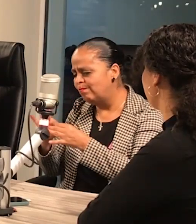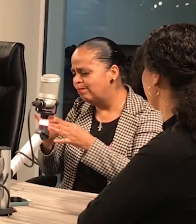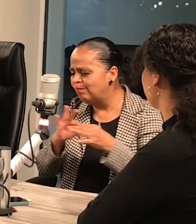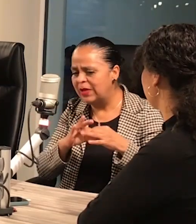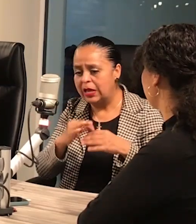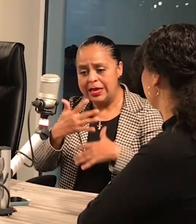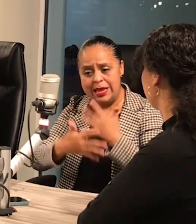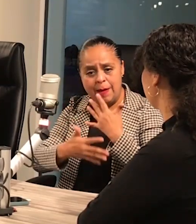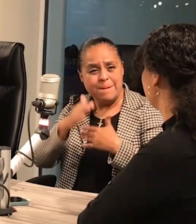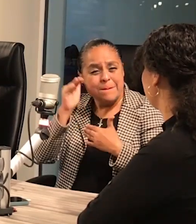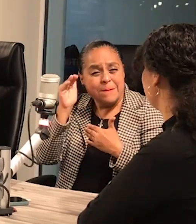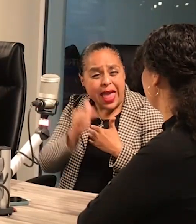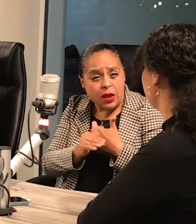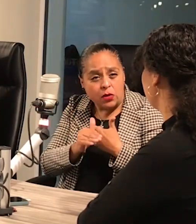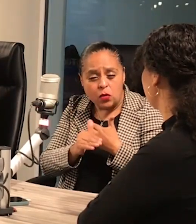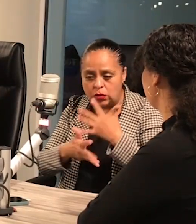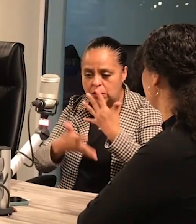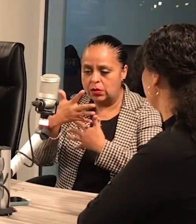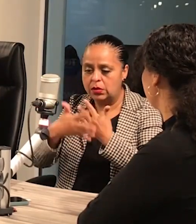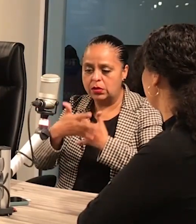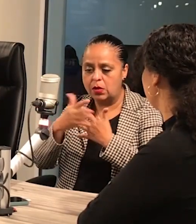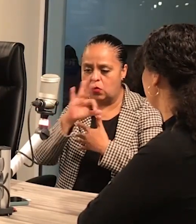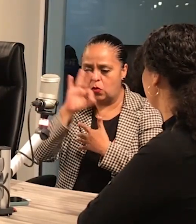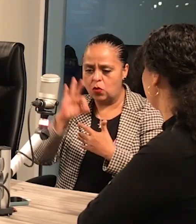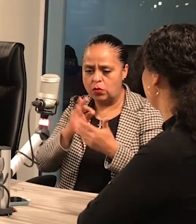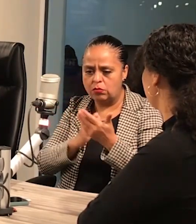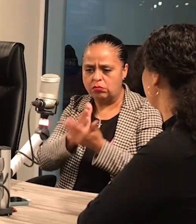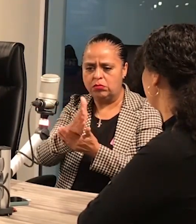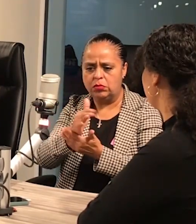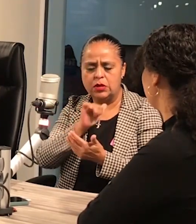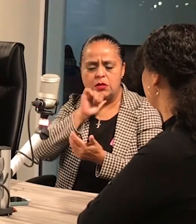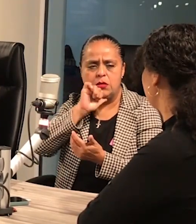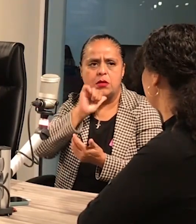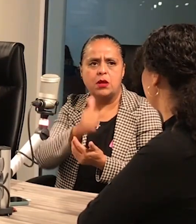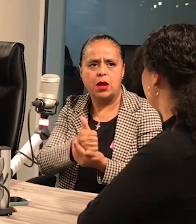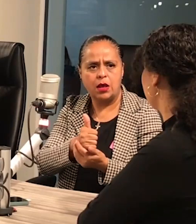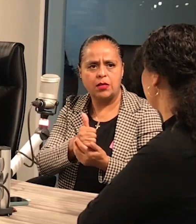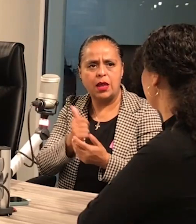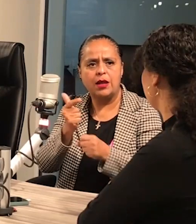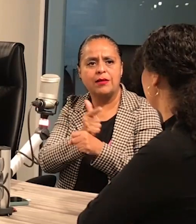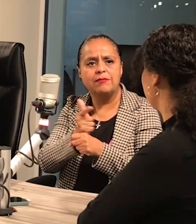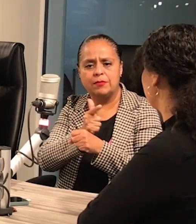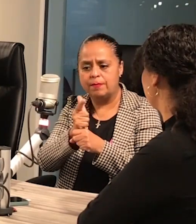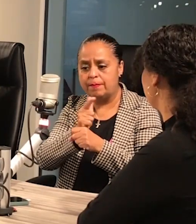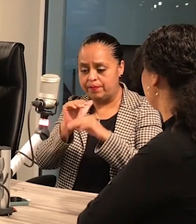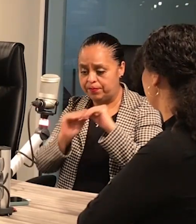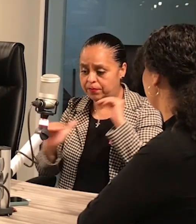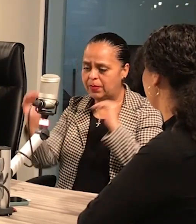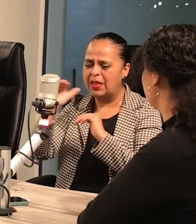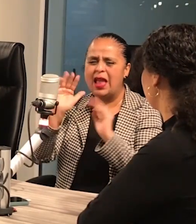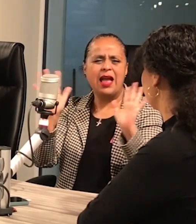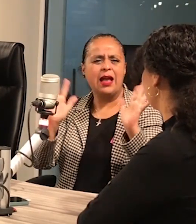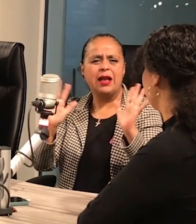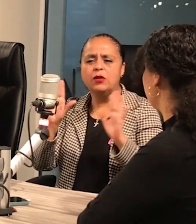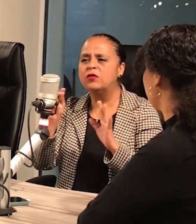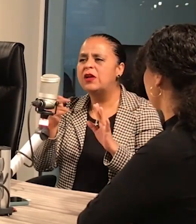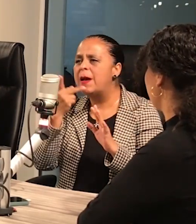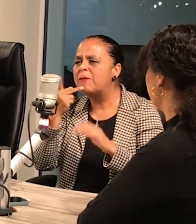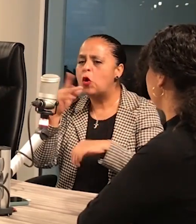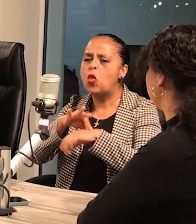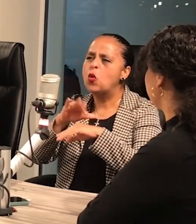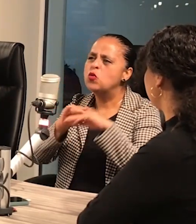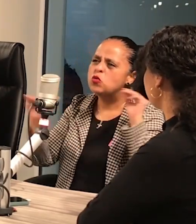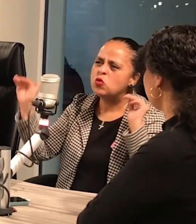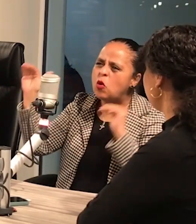del 15% tiene acceso a una licenciatura o un estudio de posgrado, ¿no? Ya no hablemos de